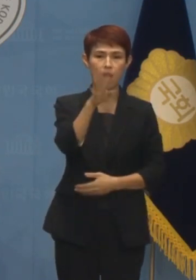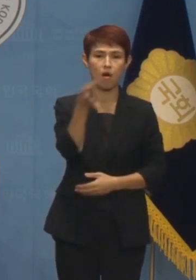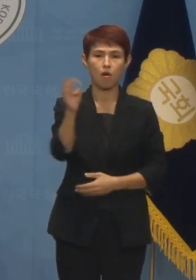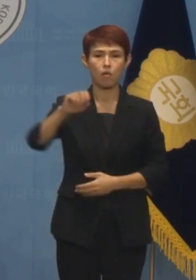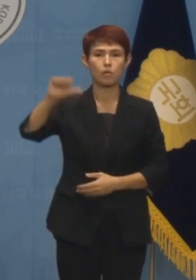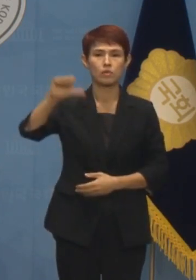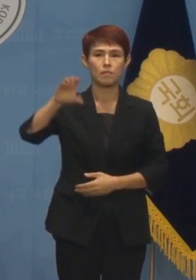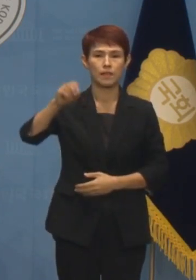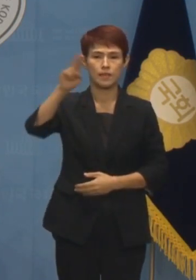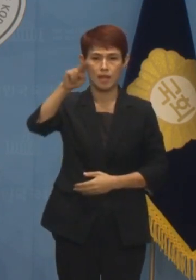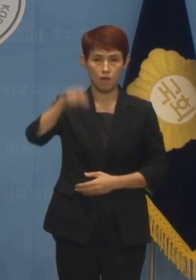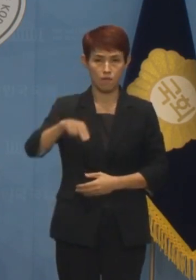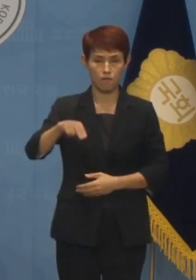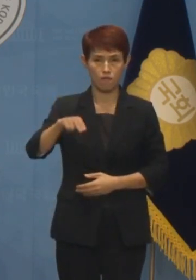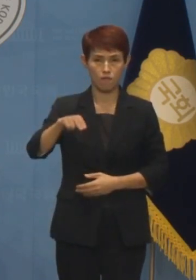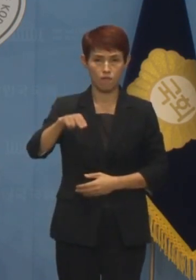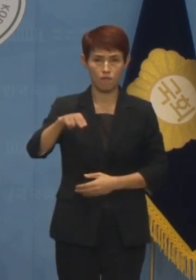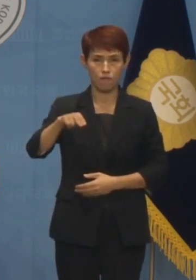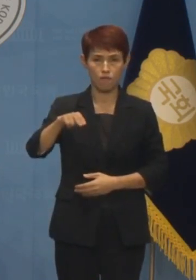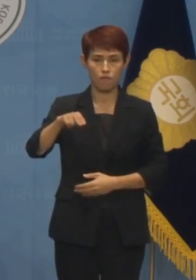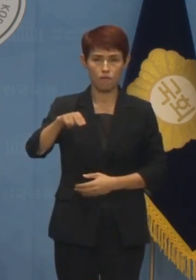5천만 달러, 즉